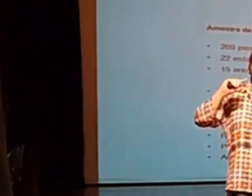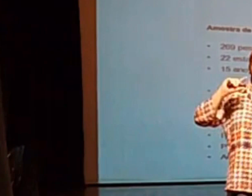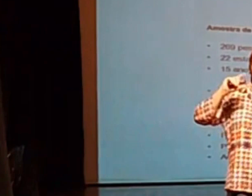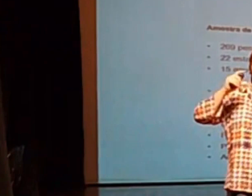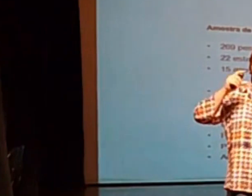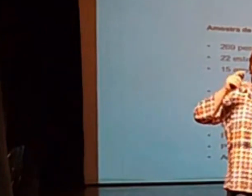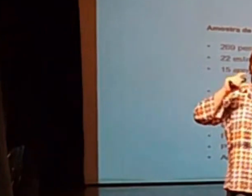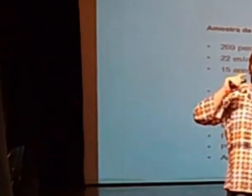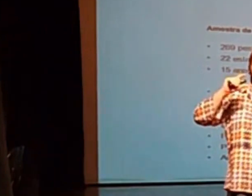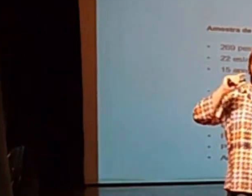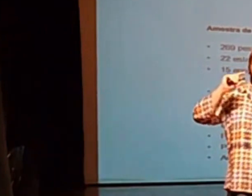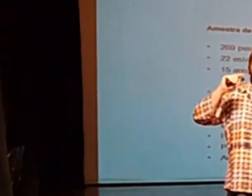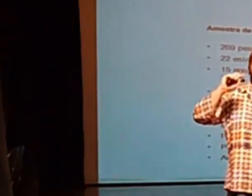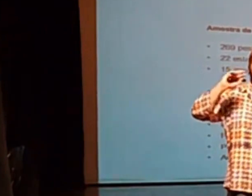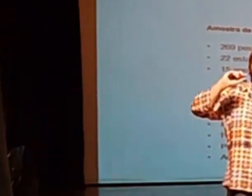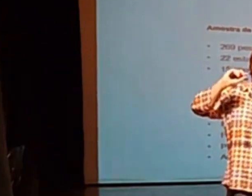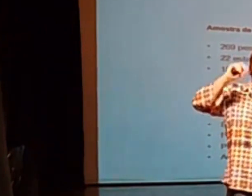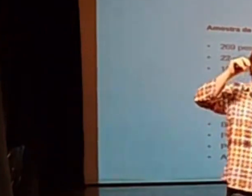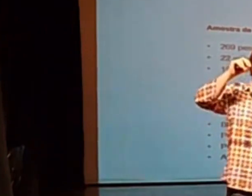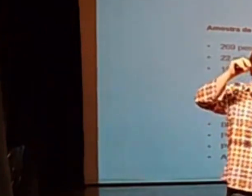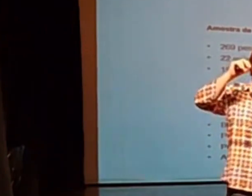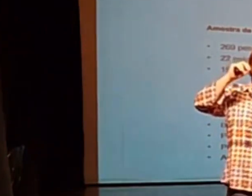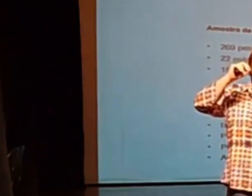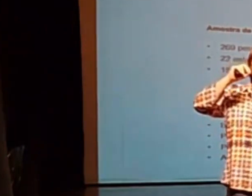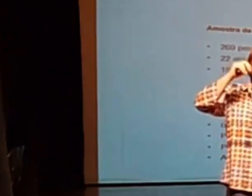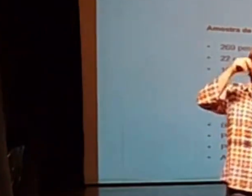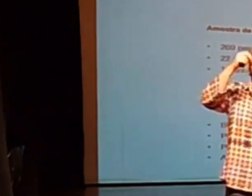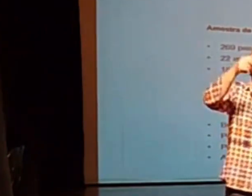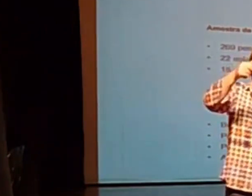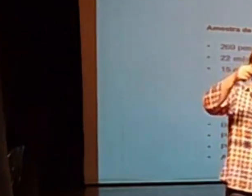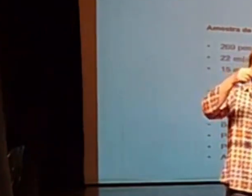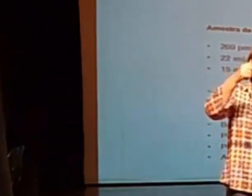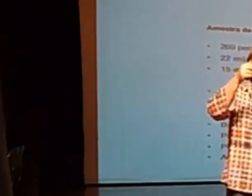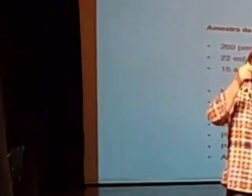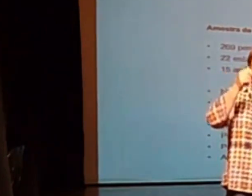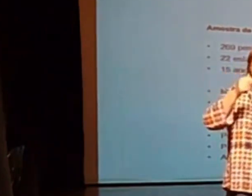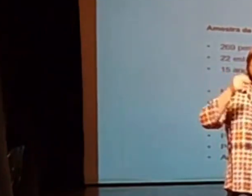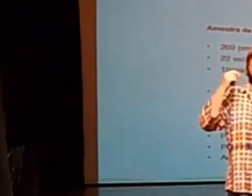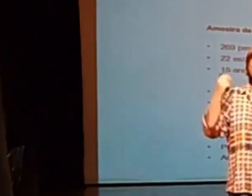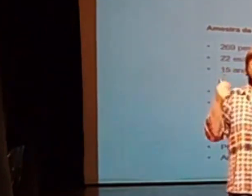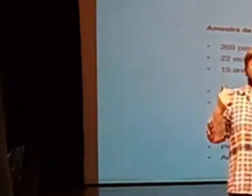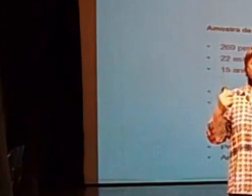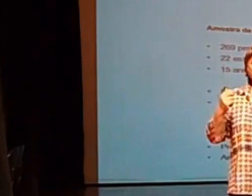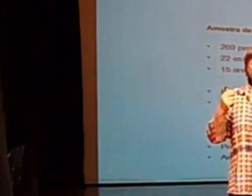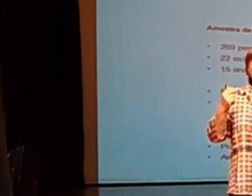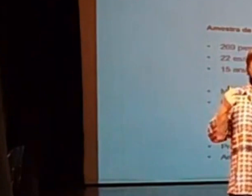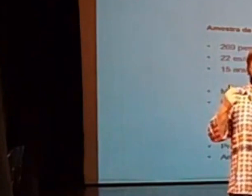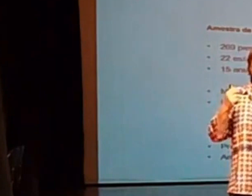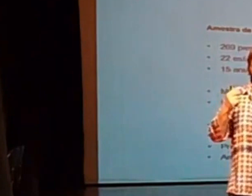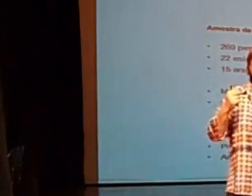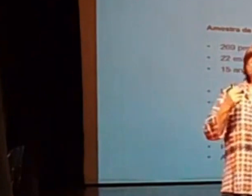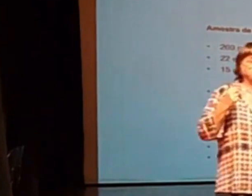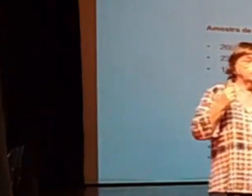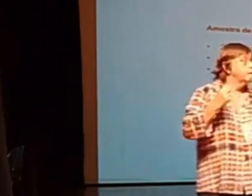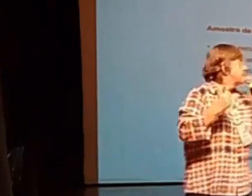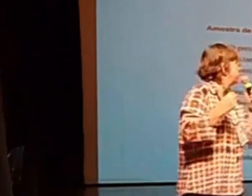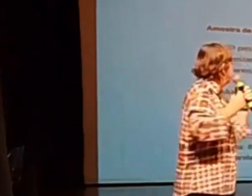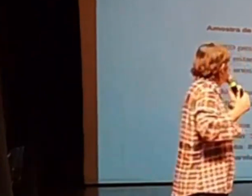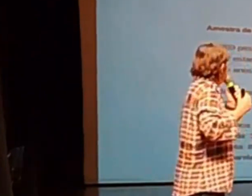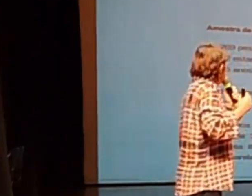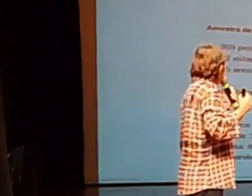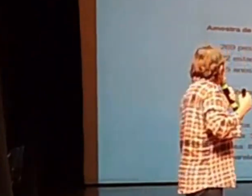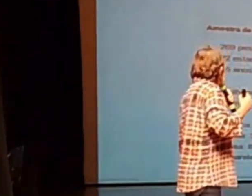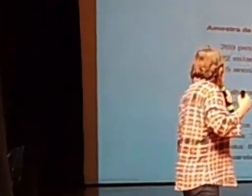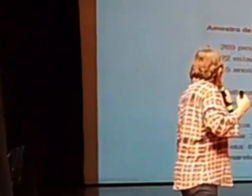então nós temos uma amostra que a representação das mulheres é um pouquinho maior do que a gente vê na literatura,